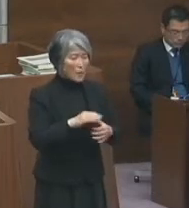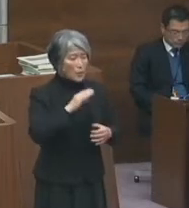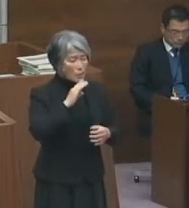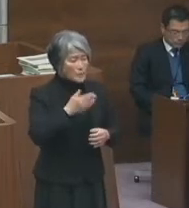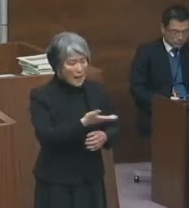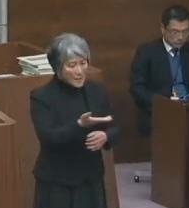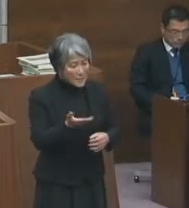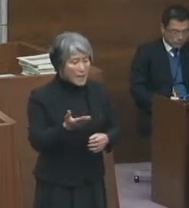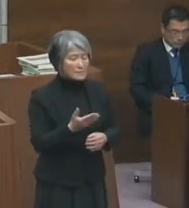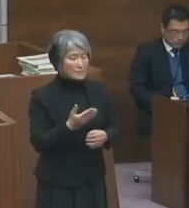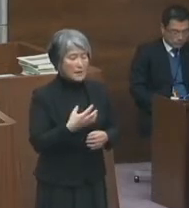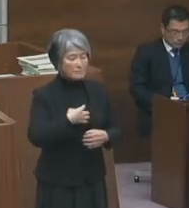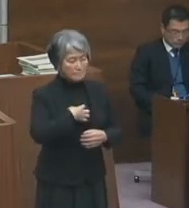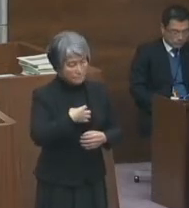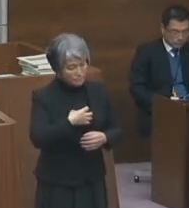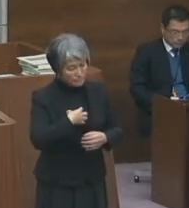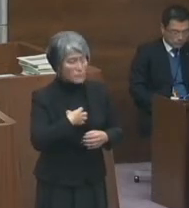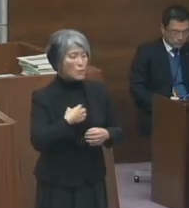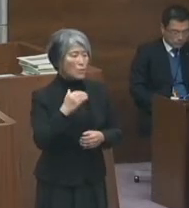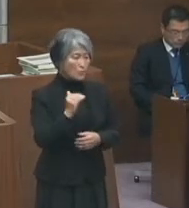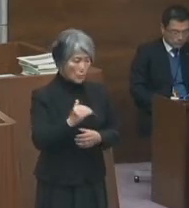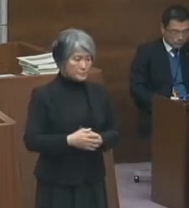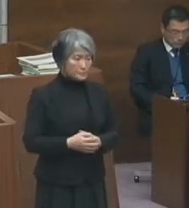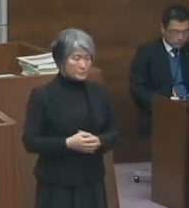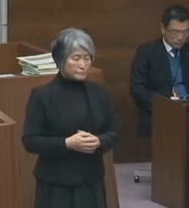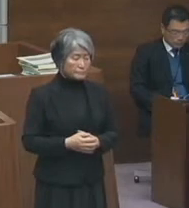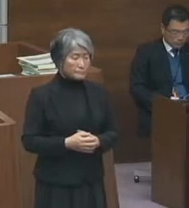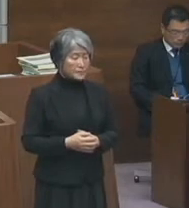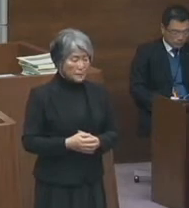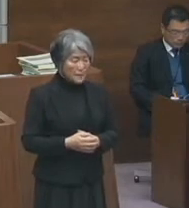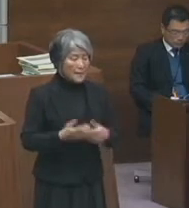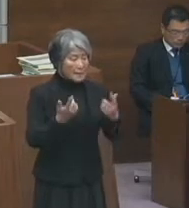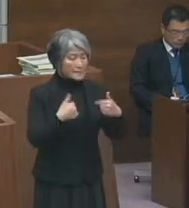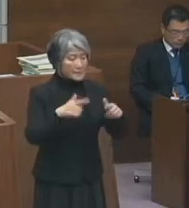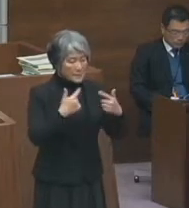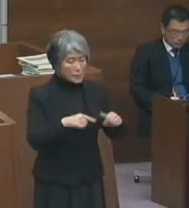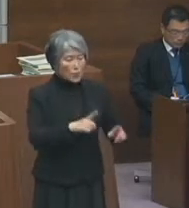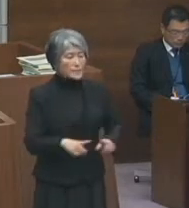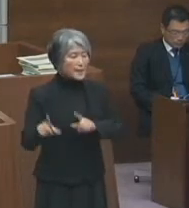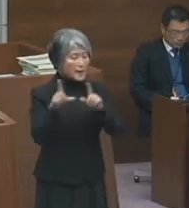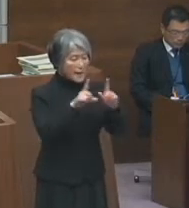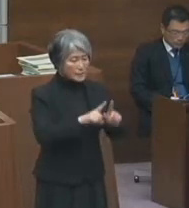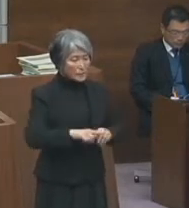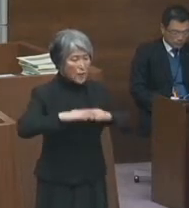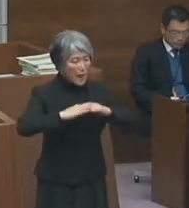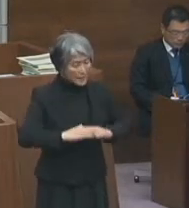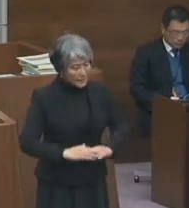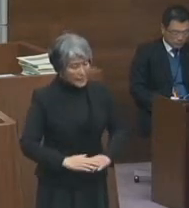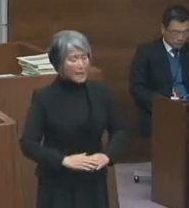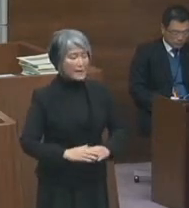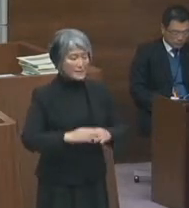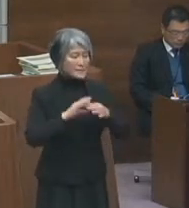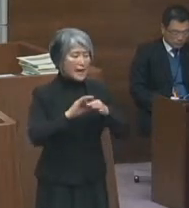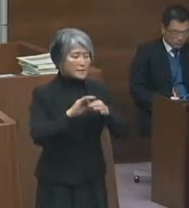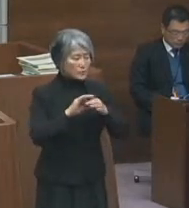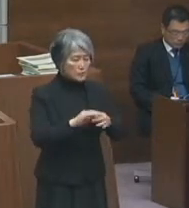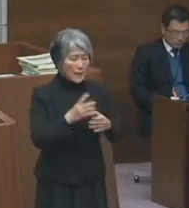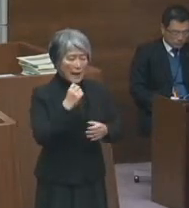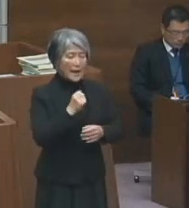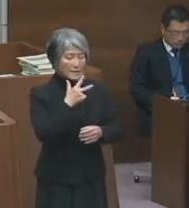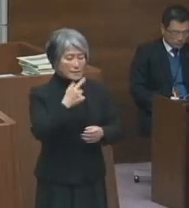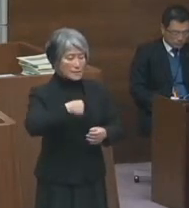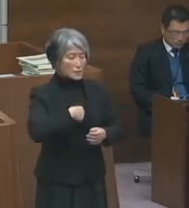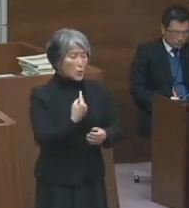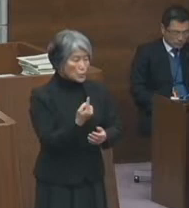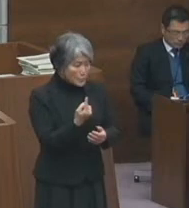識をしております。この点につきましては、日常生活の安定に資する明石市独自の施策であります